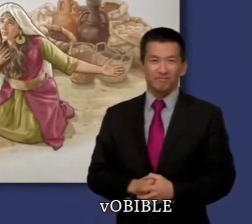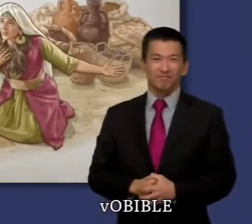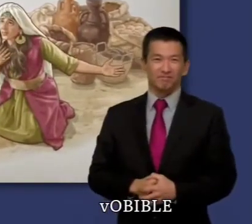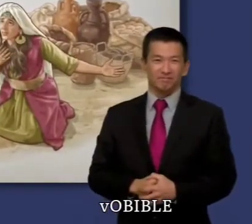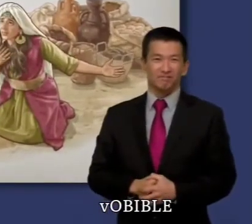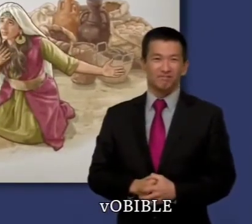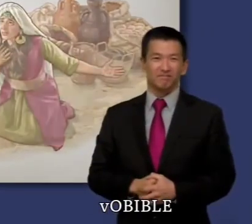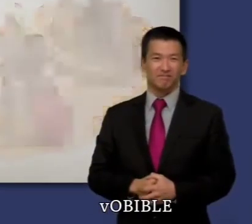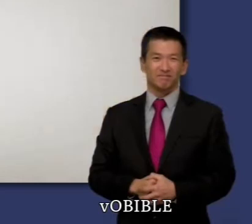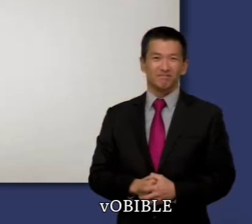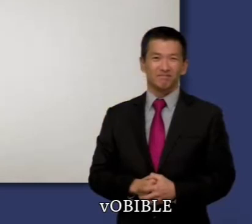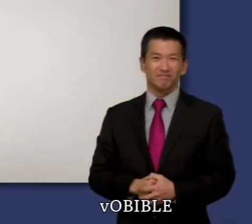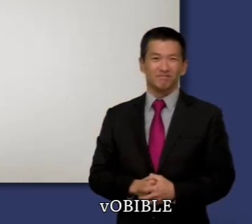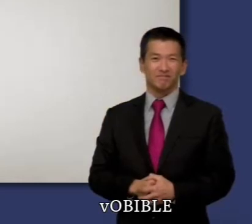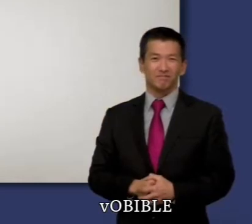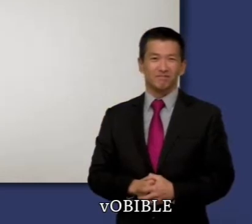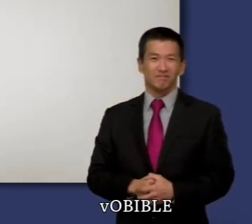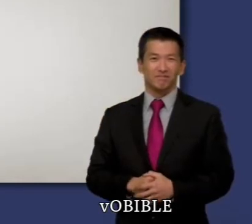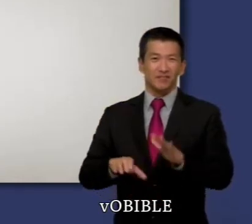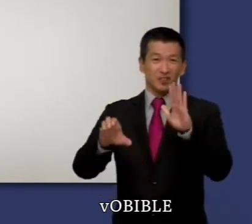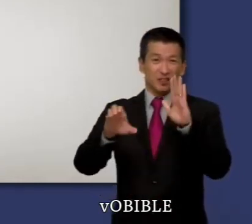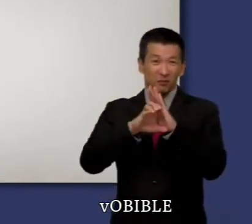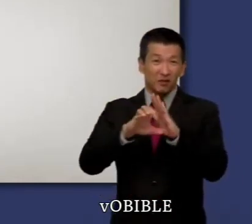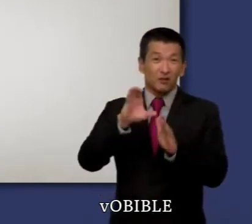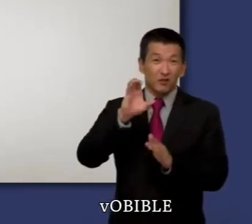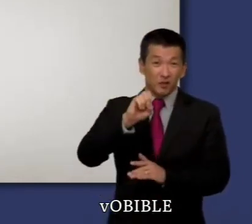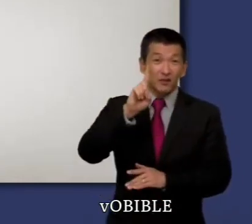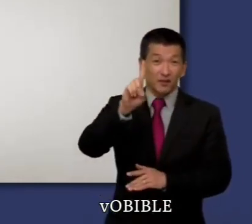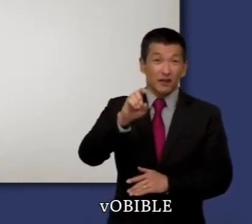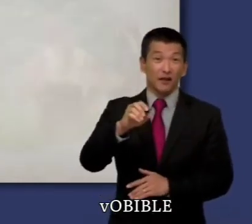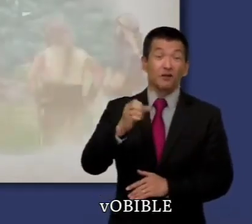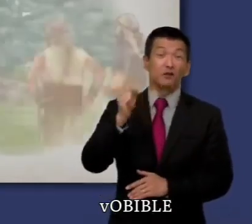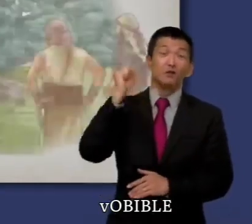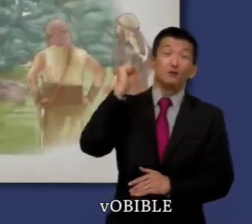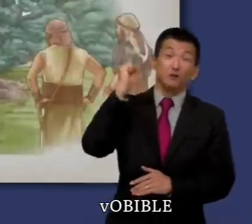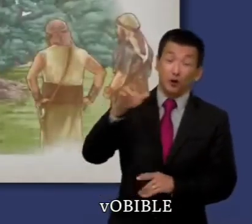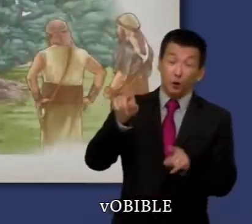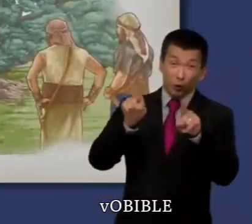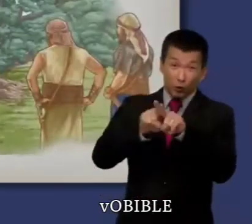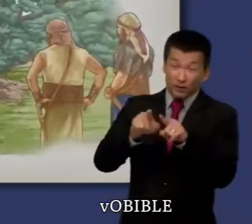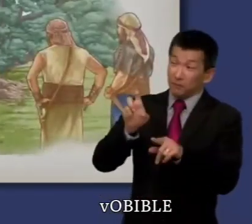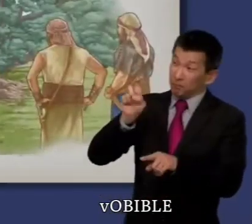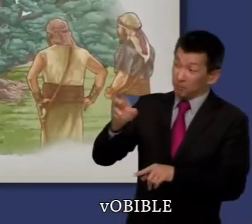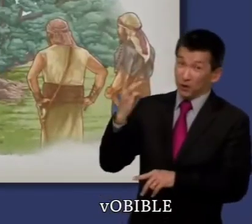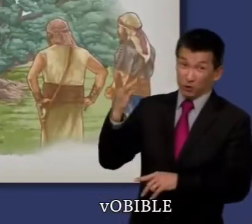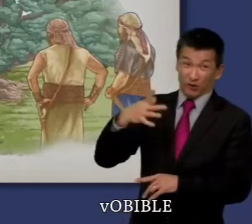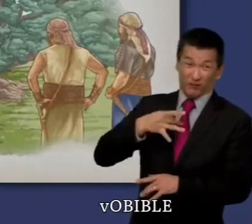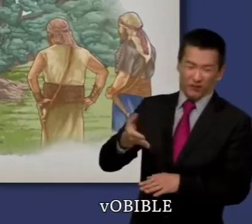Dans le chapitre 25, Samuel meurt, et tout Israël pleure sa mort.